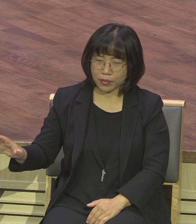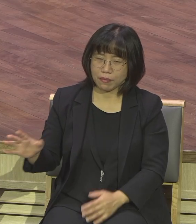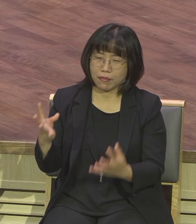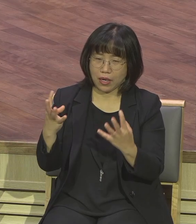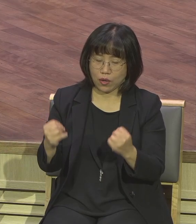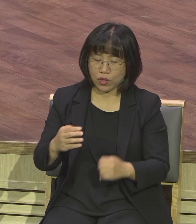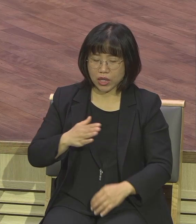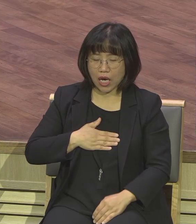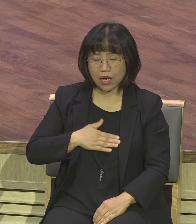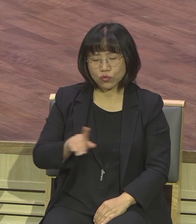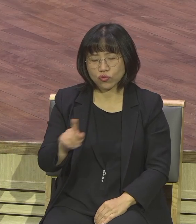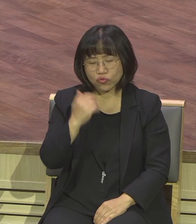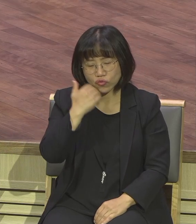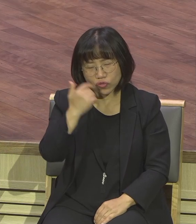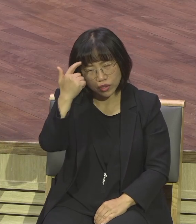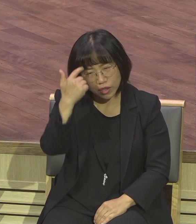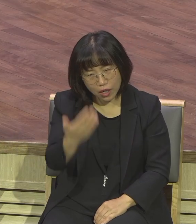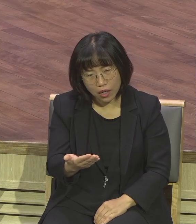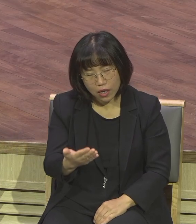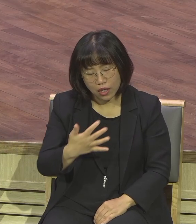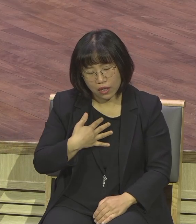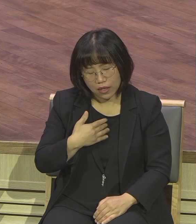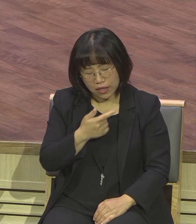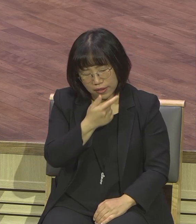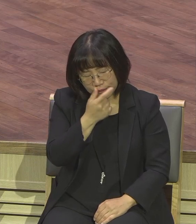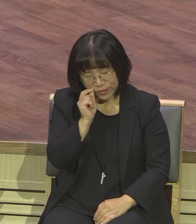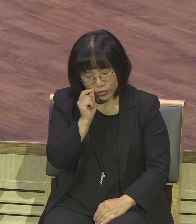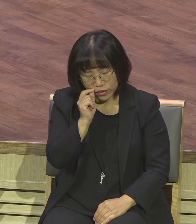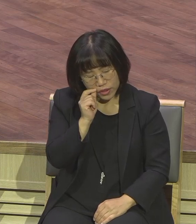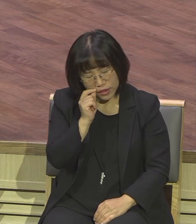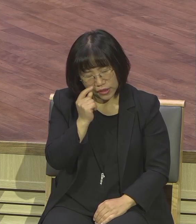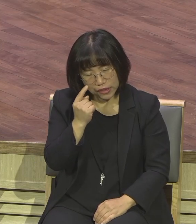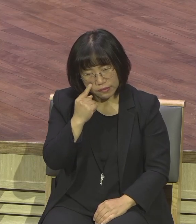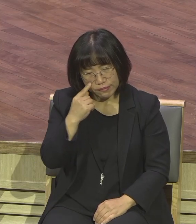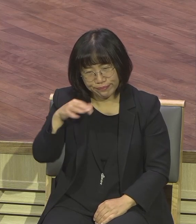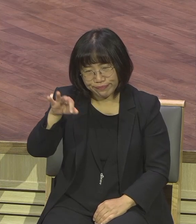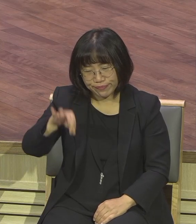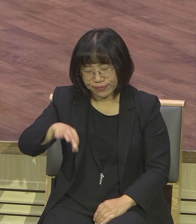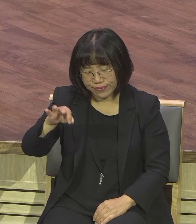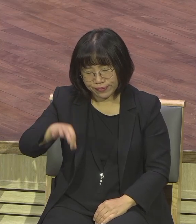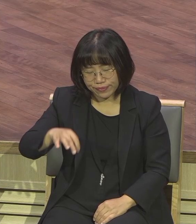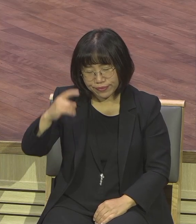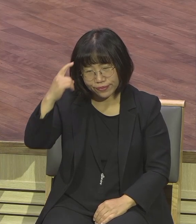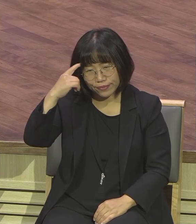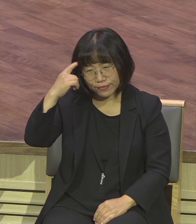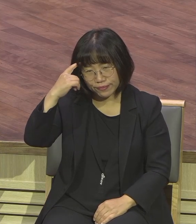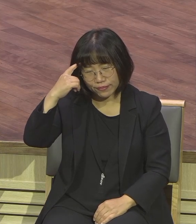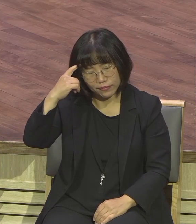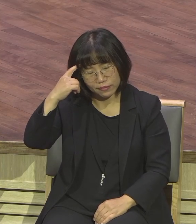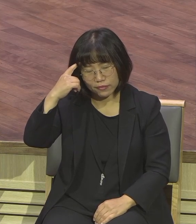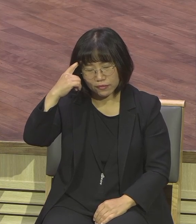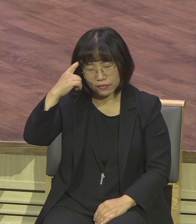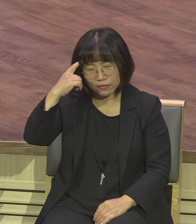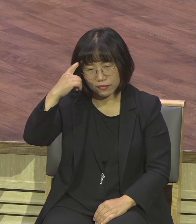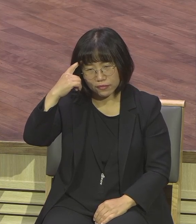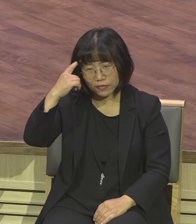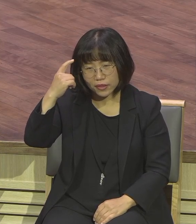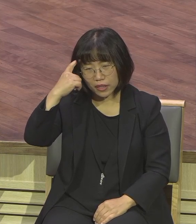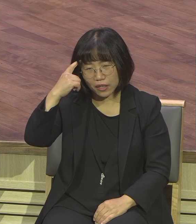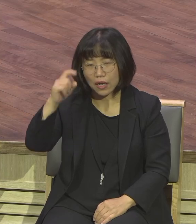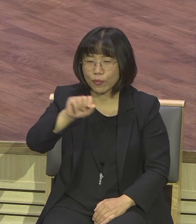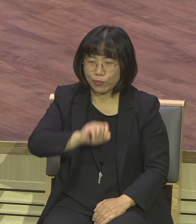나는 뭐냐 도대체? 아무 쓸모없는 무능한 인간인가? 생각 전환해야 돼요